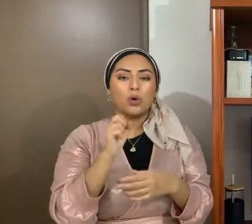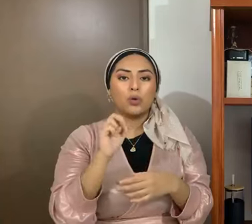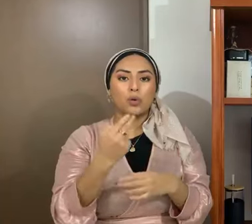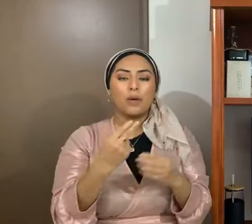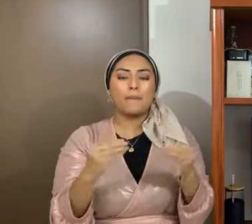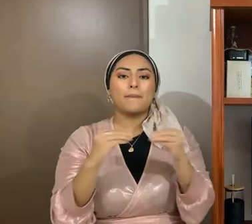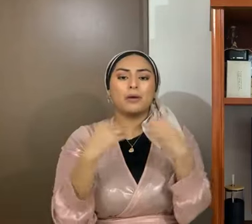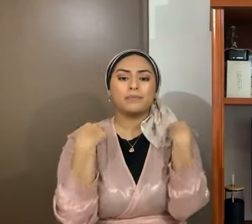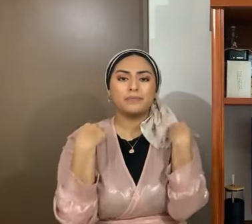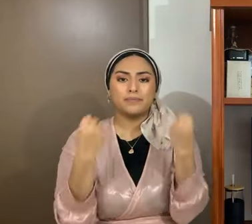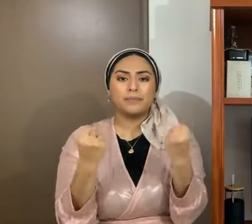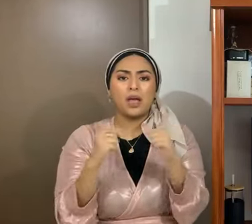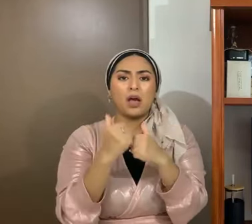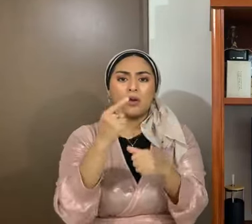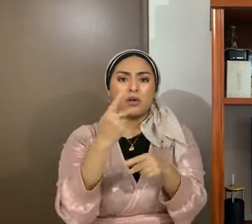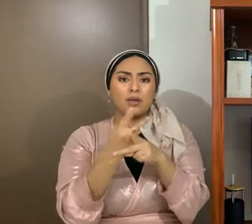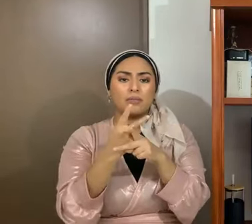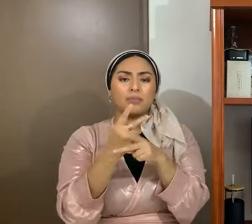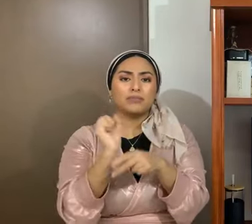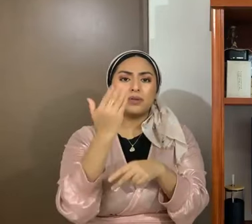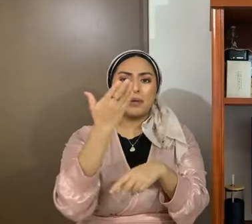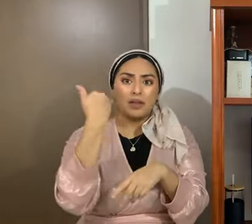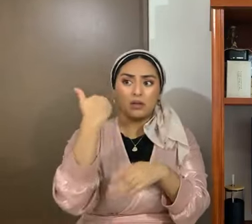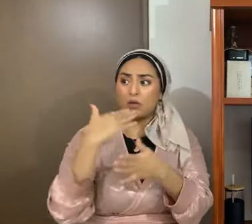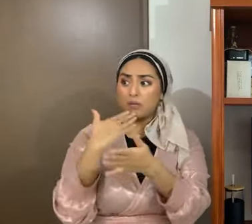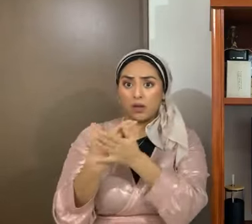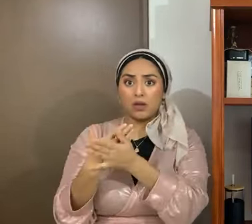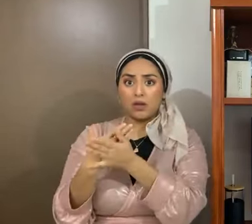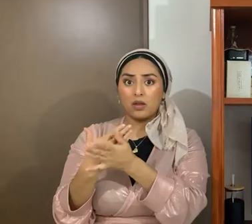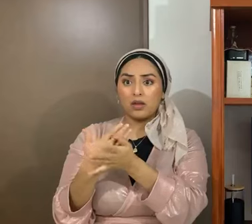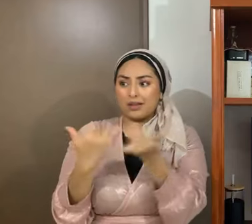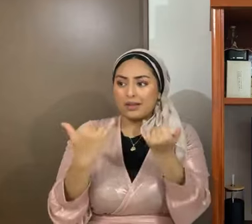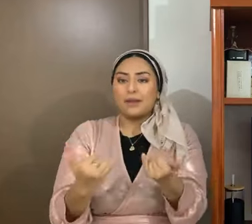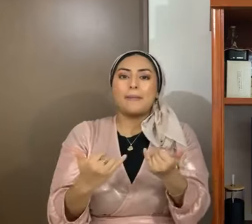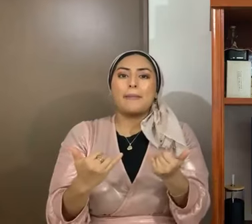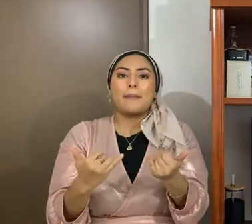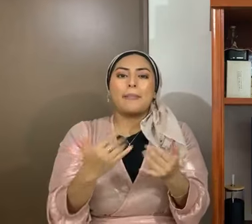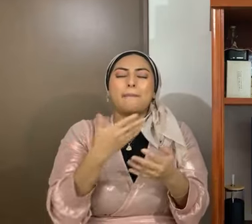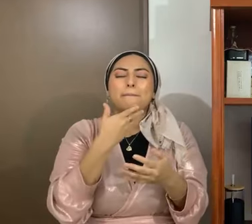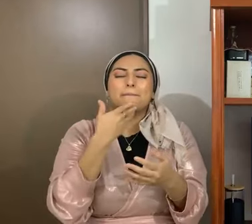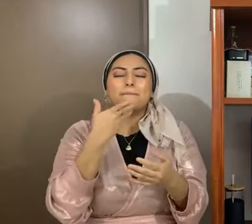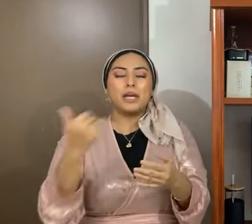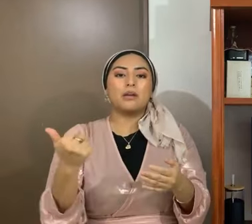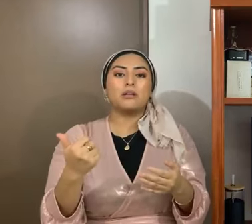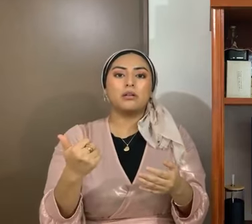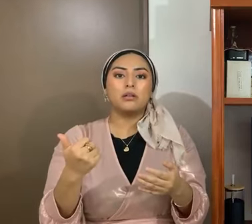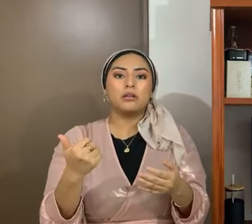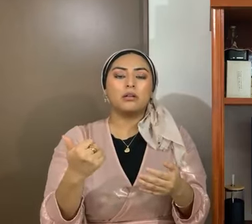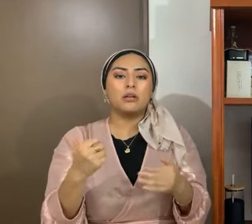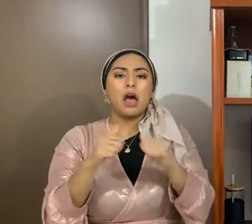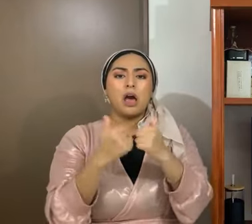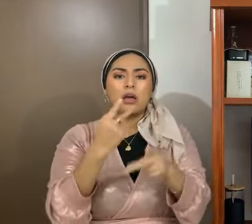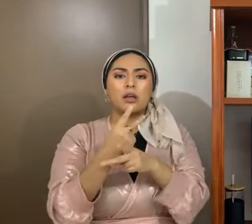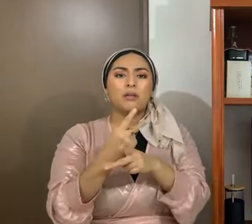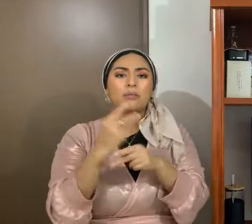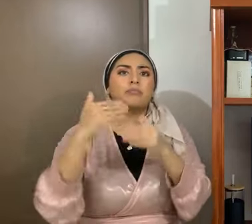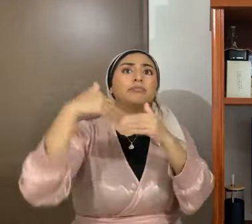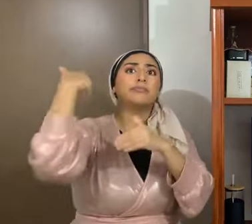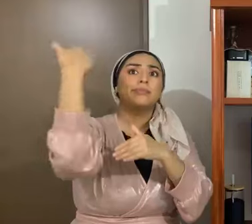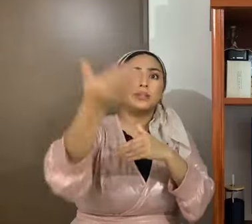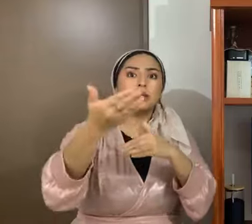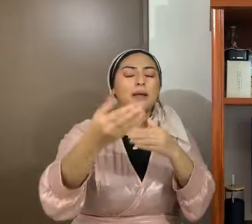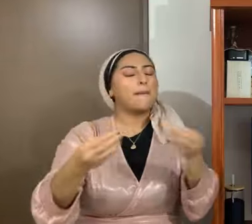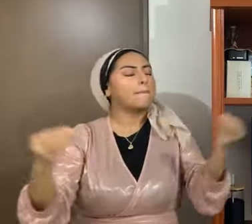extra. ¿Cómo guardaste el Shabbat pasado? ¿Bien? ¿Qué te parece si este lo guardamos? Aún mejor. ¿Y cómo guardaremos el que